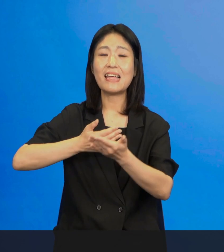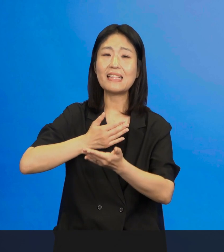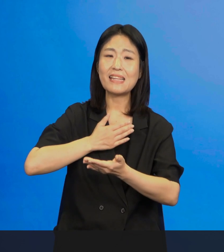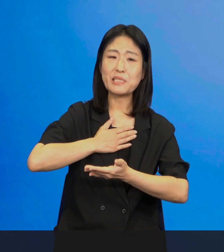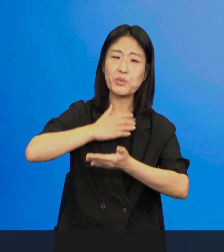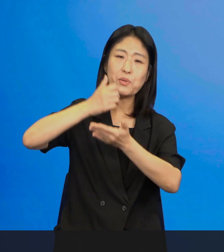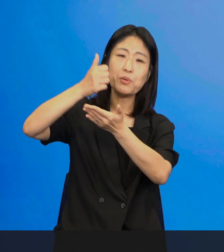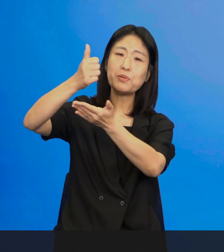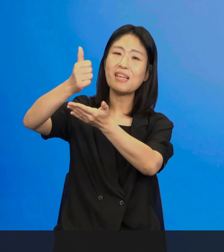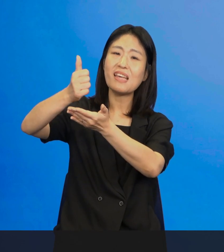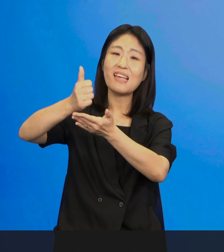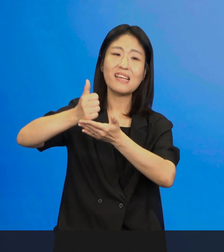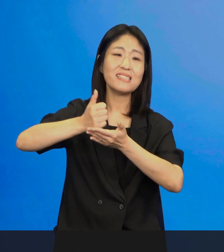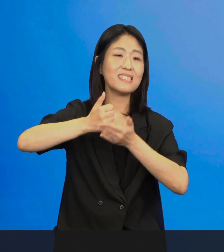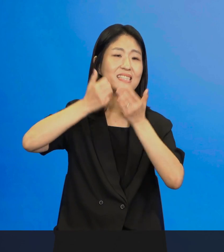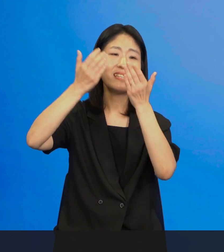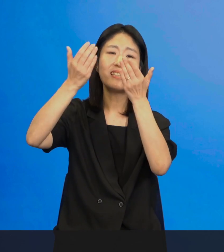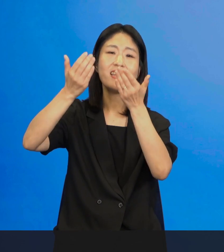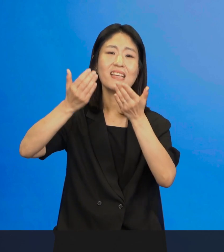사귐에 날